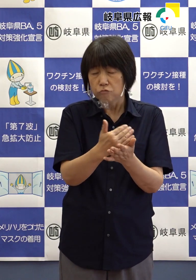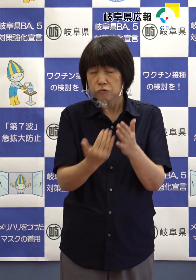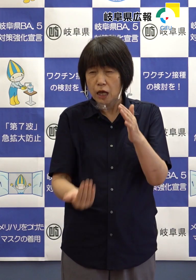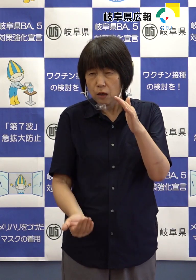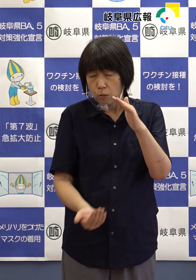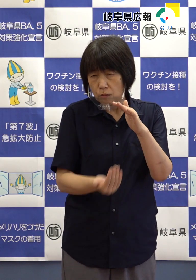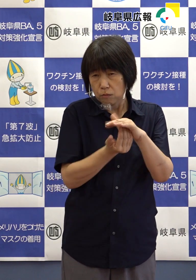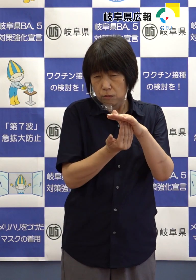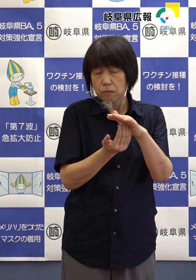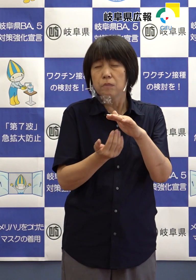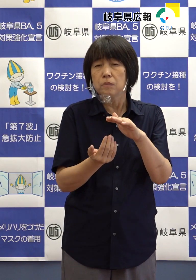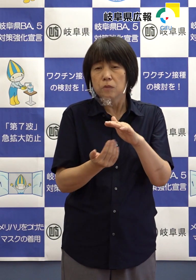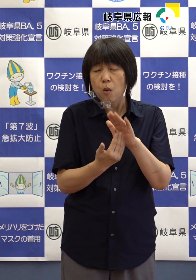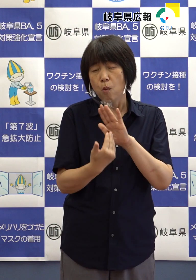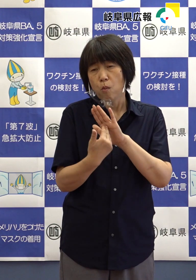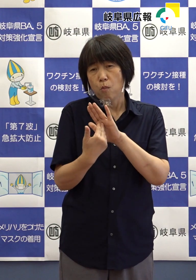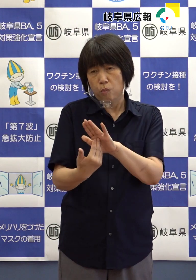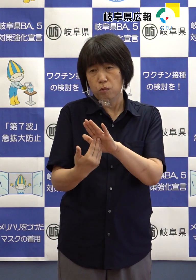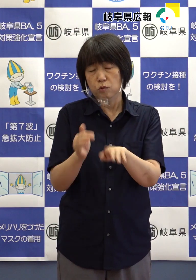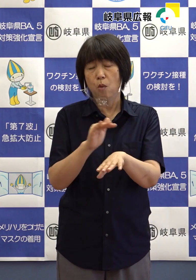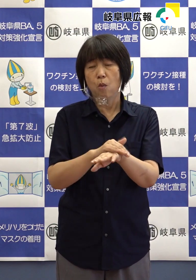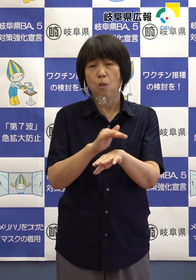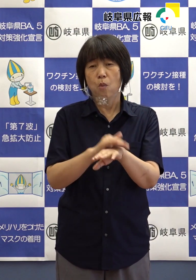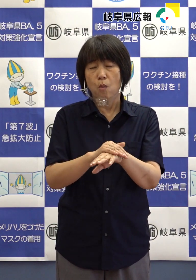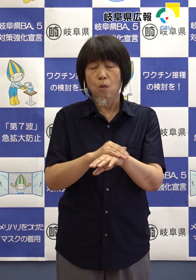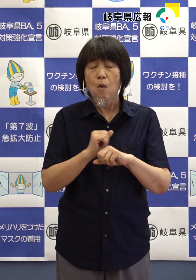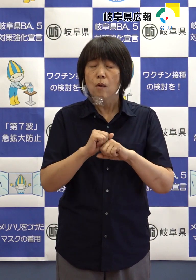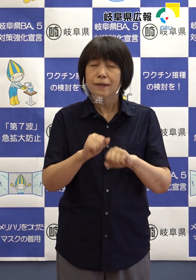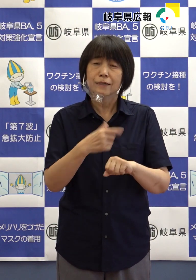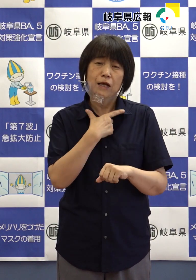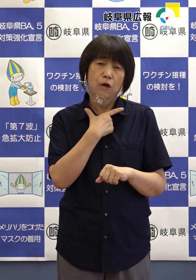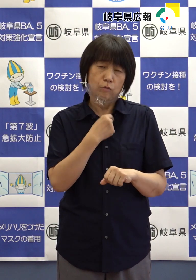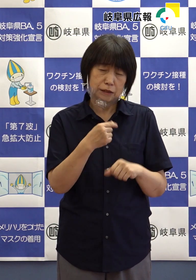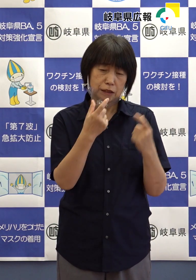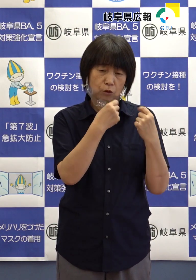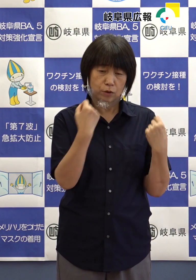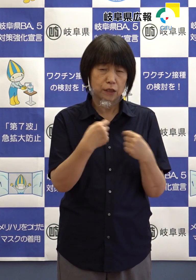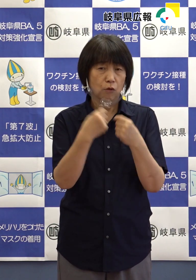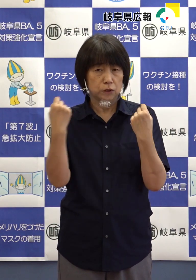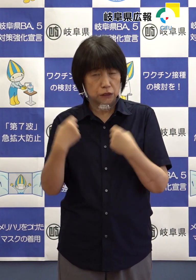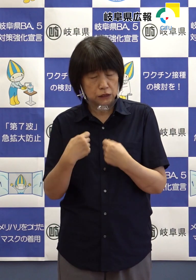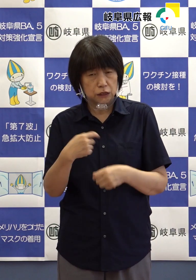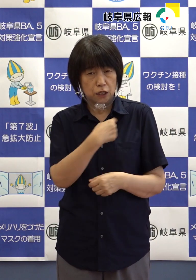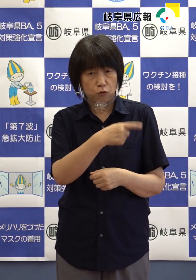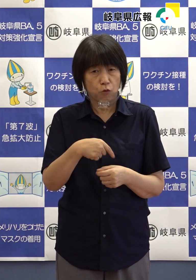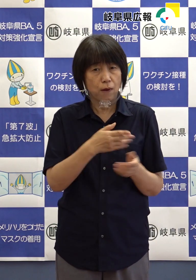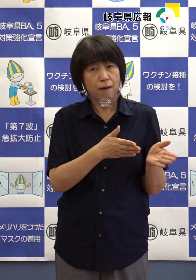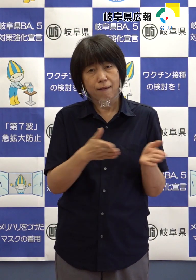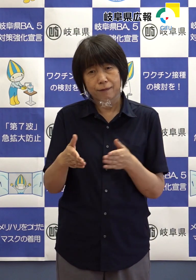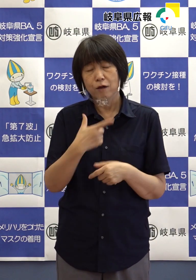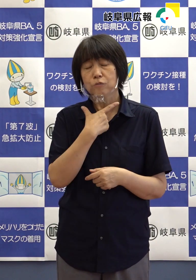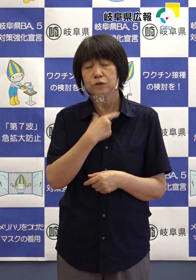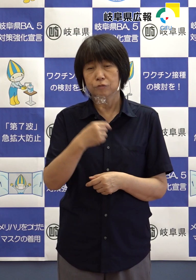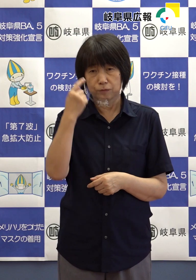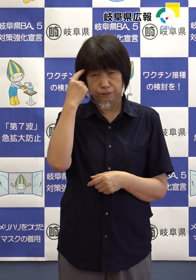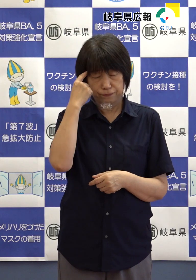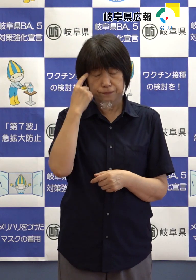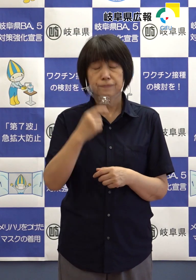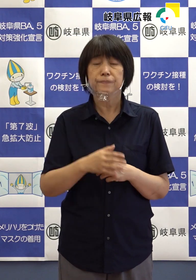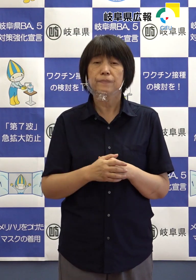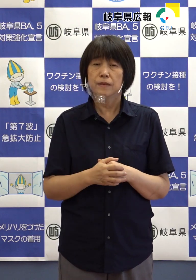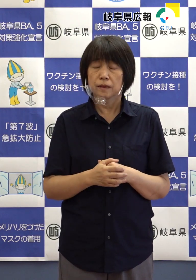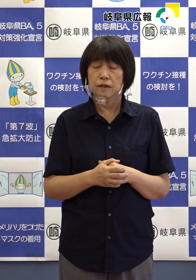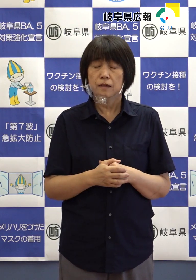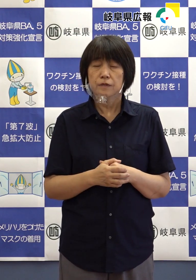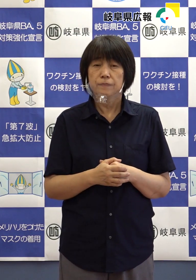謀議をしていくということをしている人にですね行なっていただき多様化まぁ今回はあの